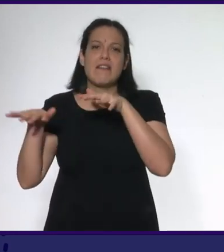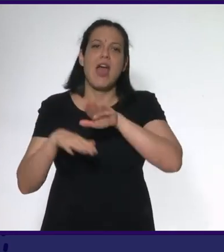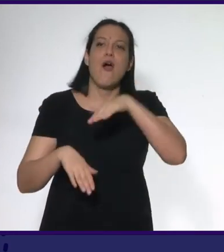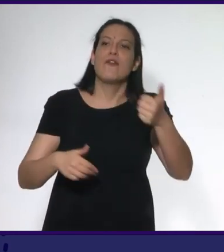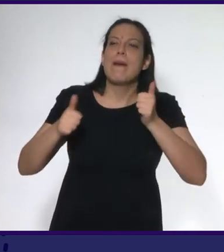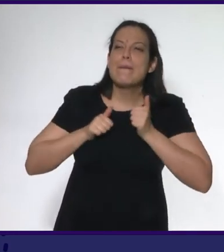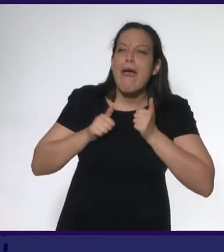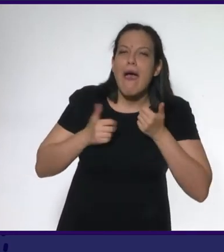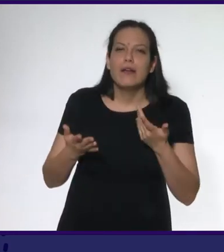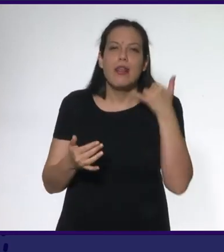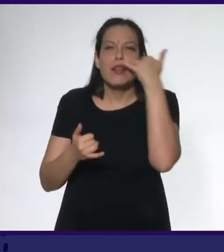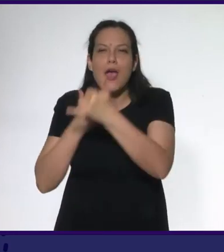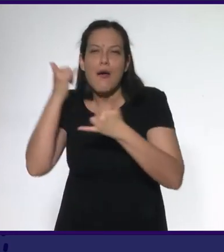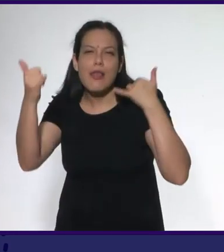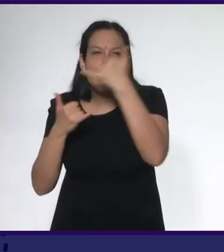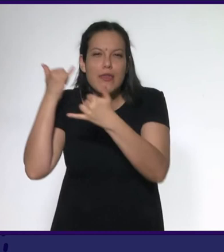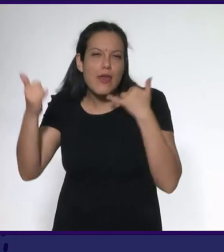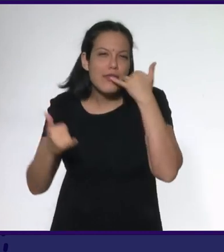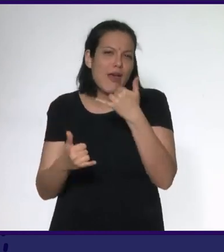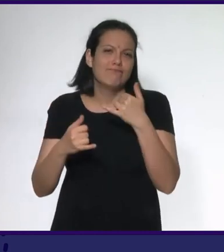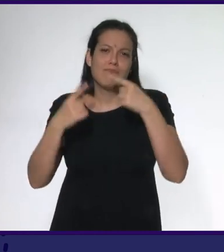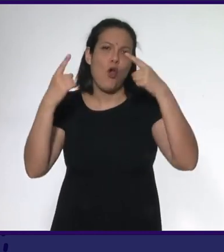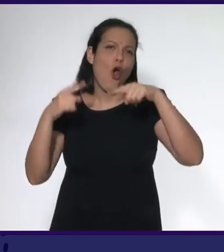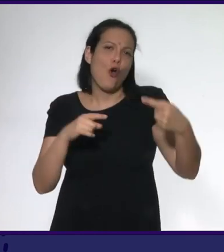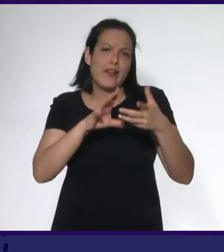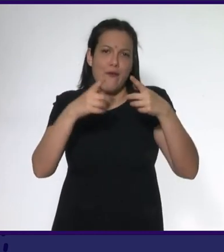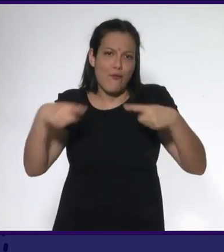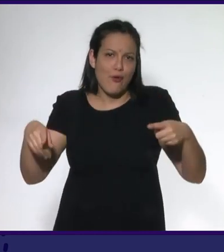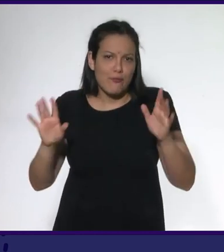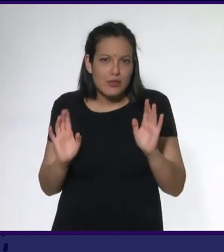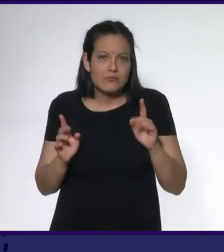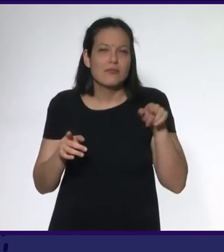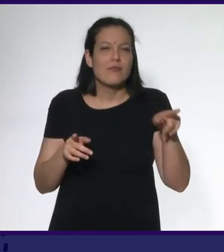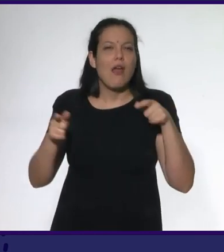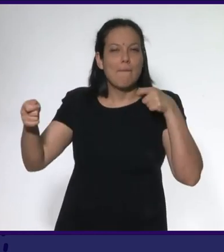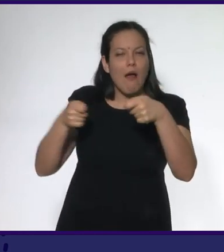actividades, acosarla telefónicamente o por otros medios,